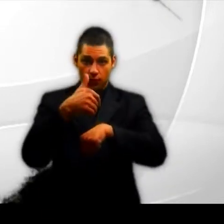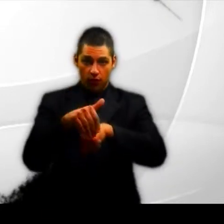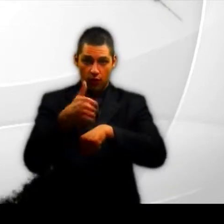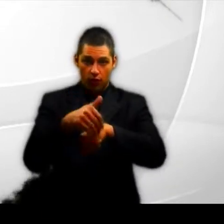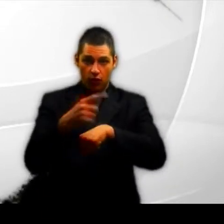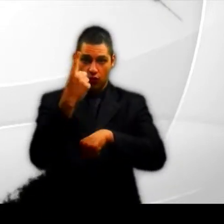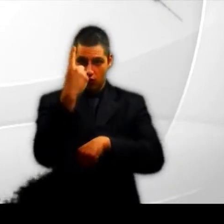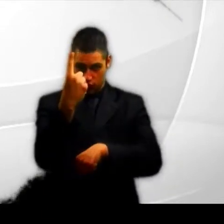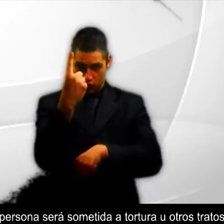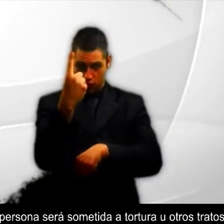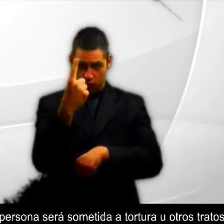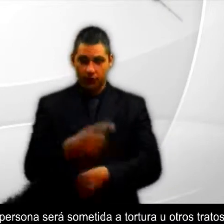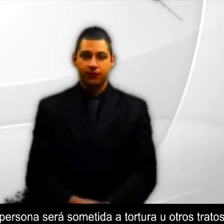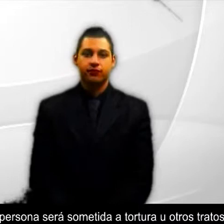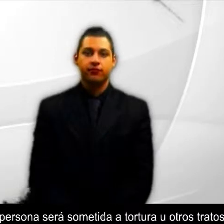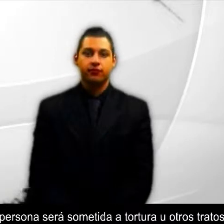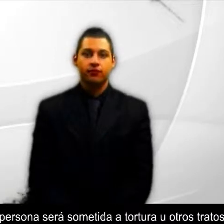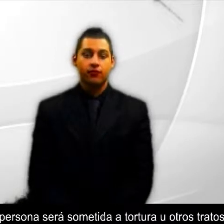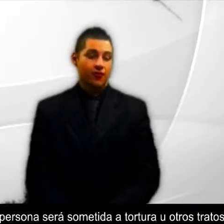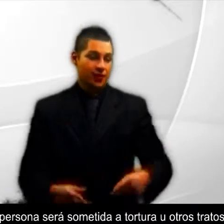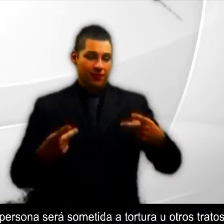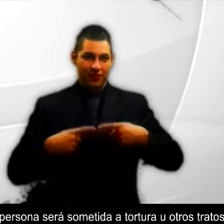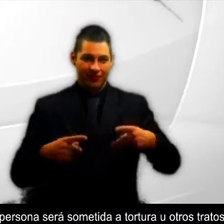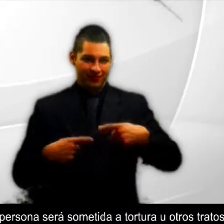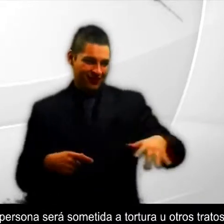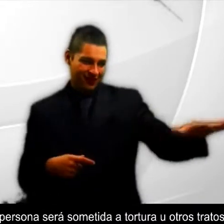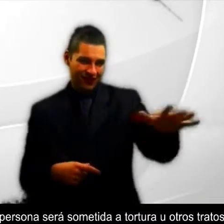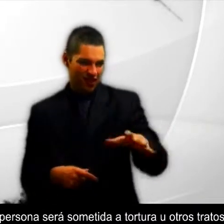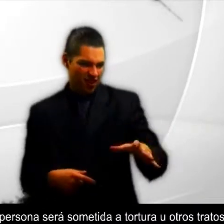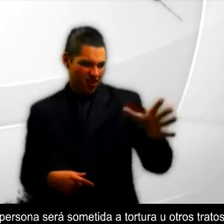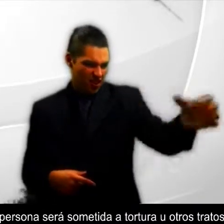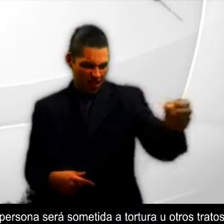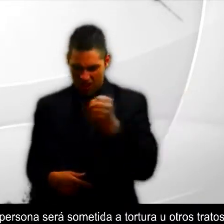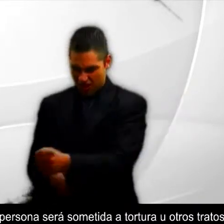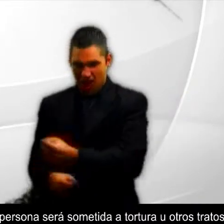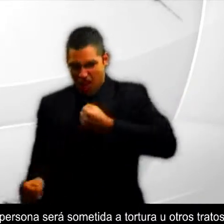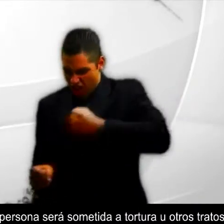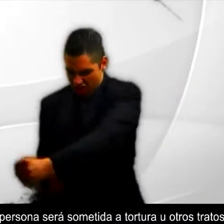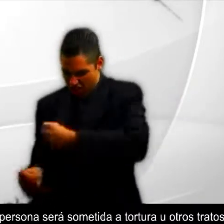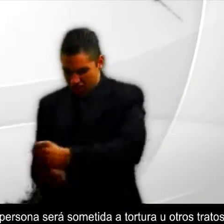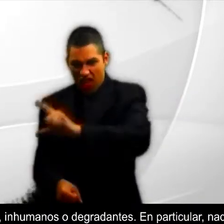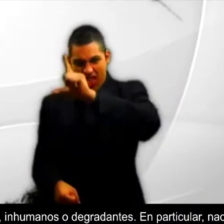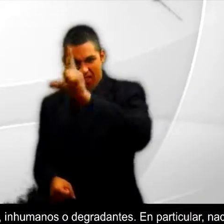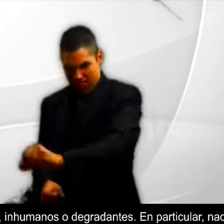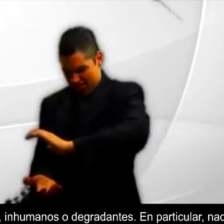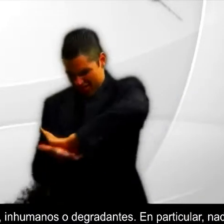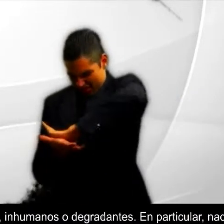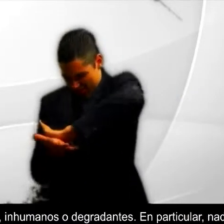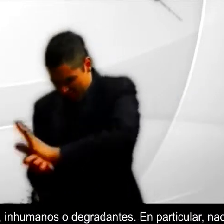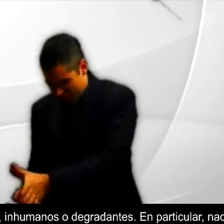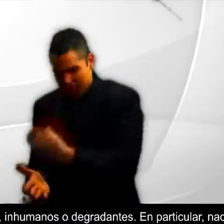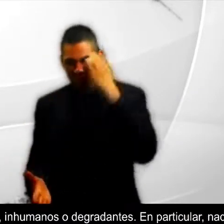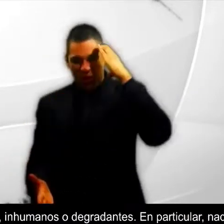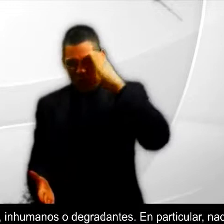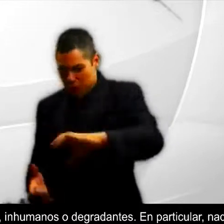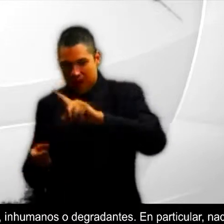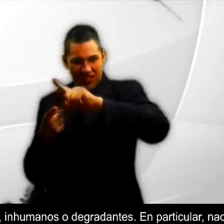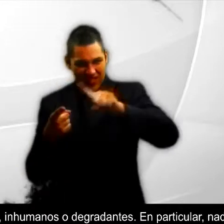1. Ninguna persona será sometida a tortura u otros tratos o penas crueles, inhumanos o degradantes.